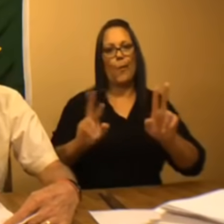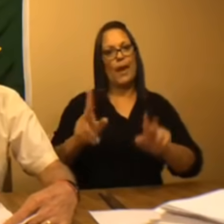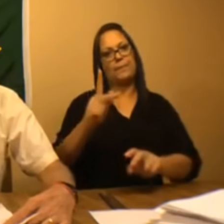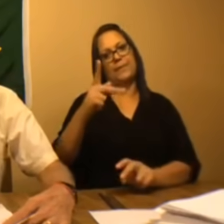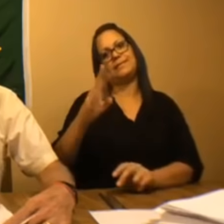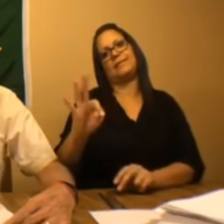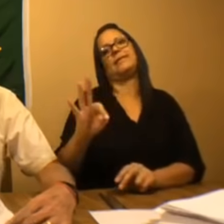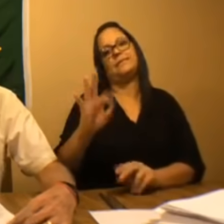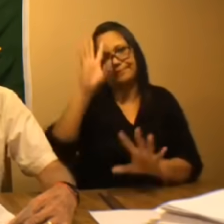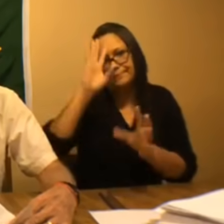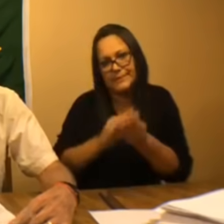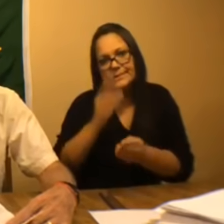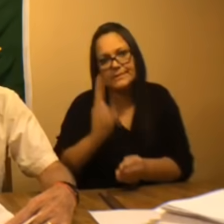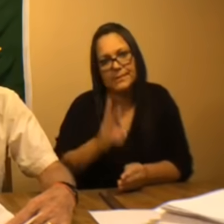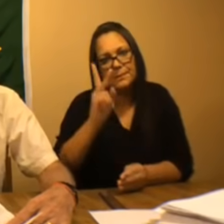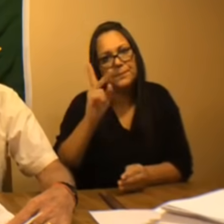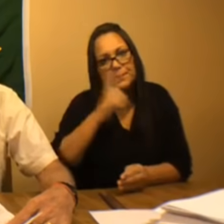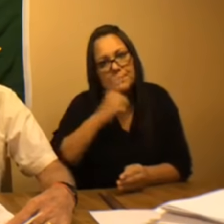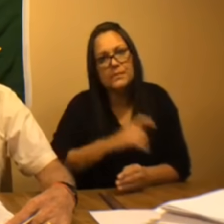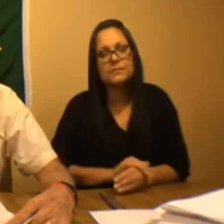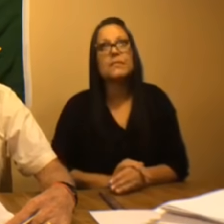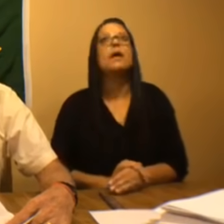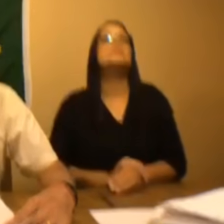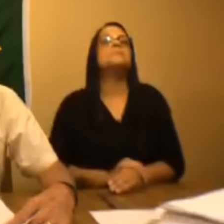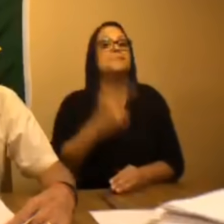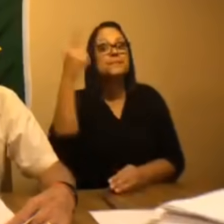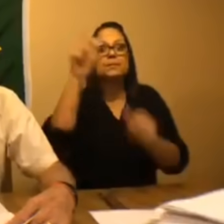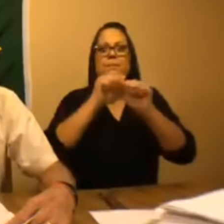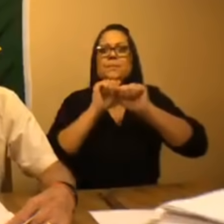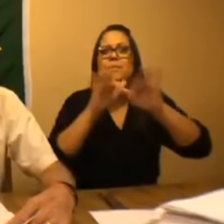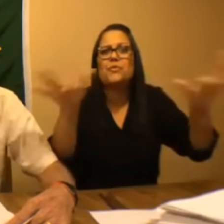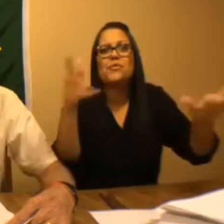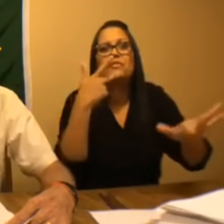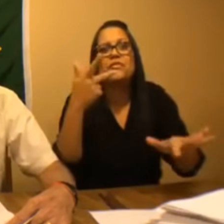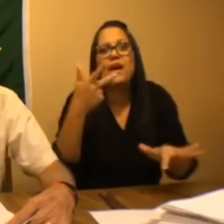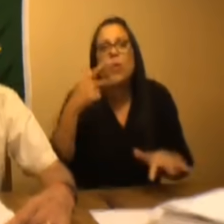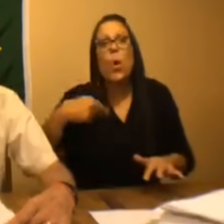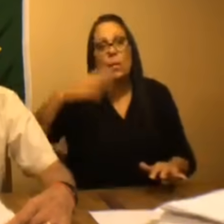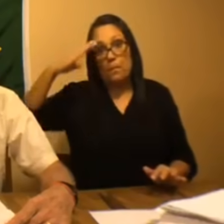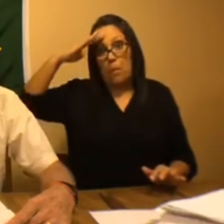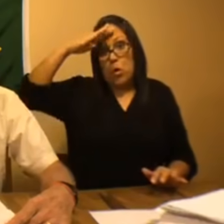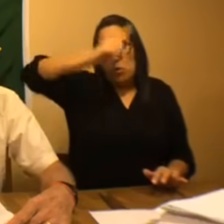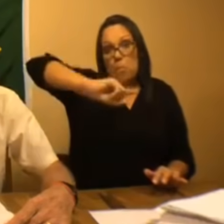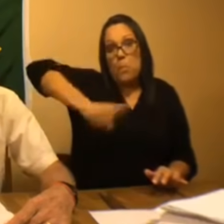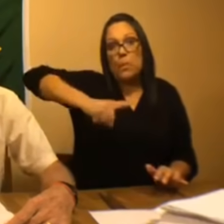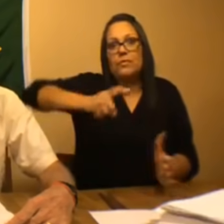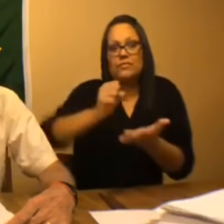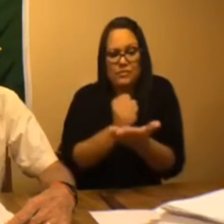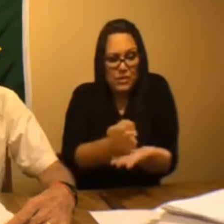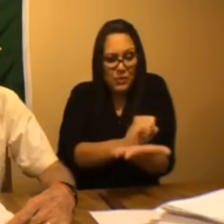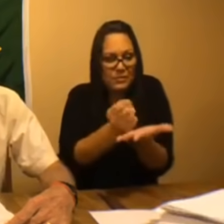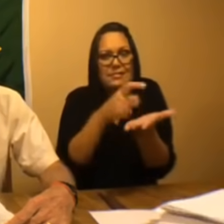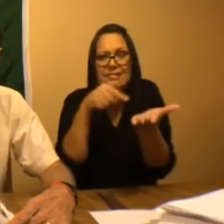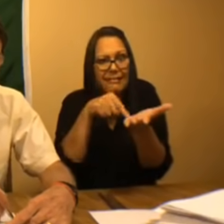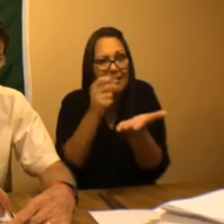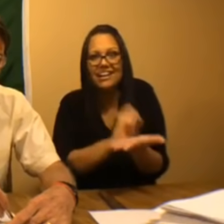Mais ainda, espalham por aí que eu vou proibir videogames. Pô, baseado na onde, meu Deus do céu? Baseado